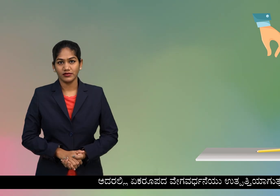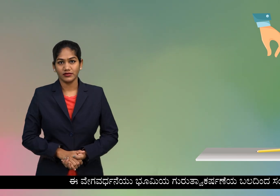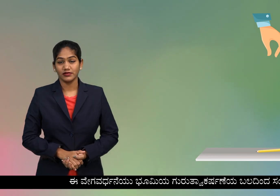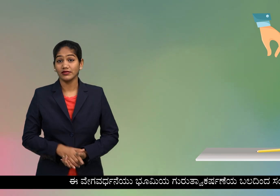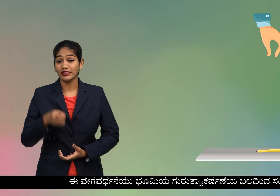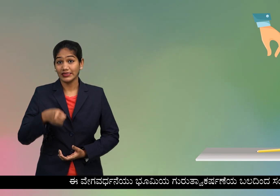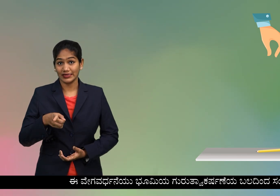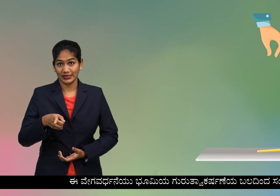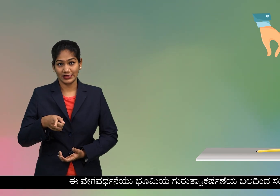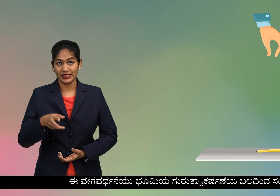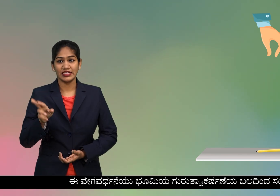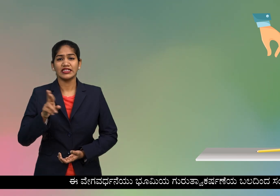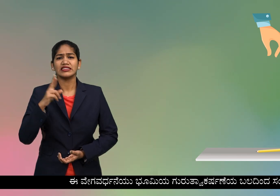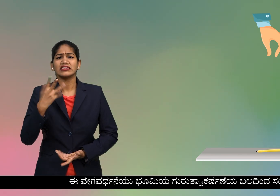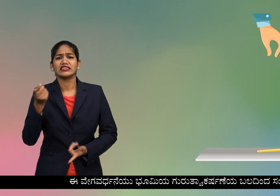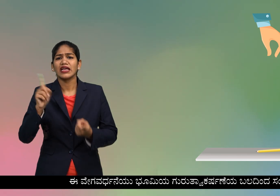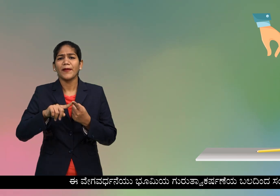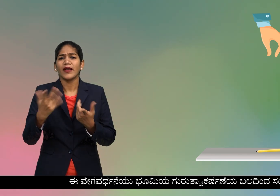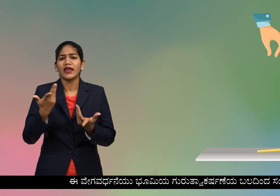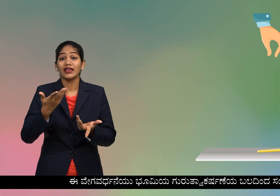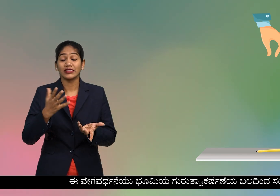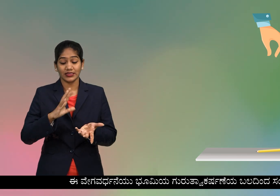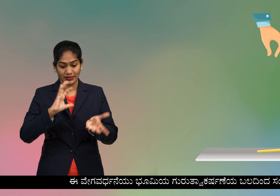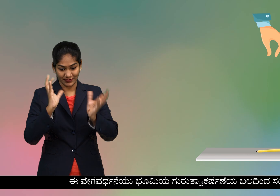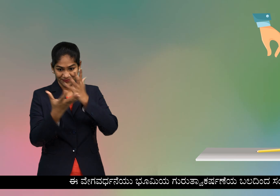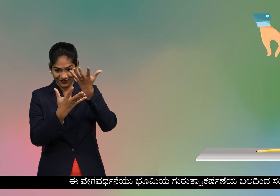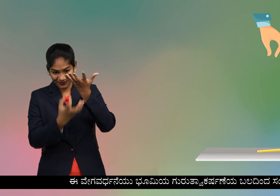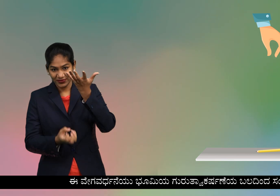ಈ ವೇಗವರ್ಧನೆಯು ಭೂಮಿಯ ಗುರುತ್ವಾಕರ್ಷಣೆಯ ಬಲದಿಂದ ಸಂಭವಿಸುತ್ತದೆ.